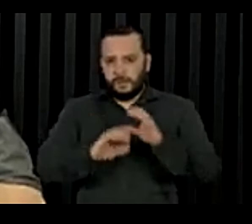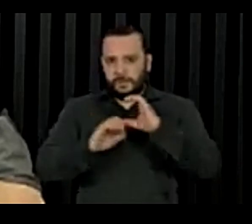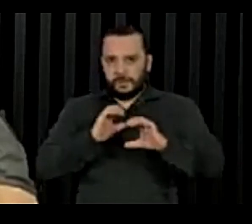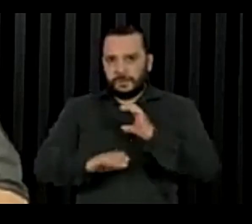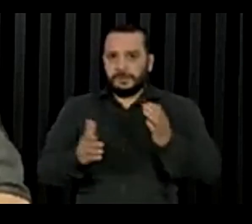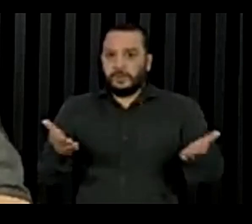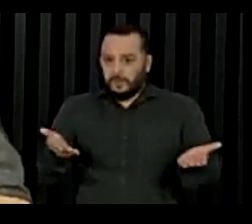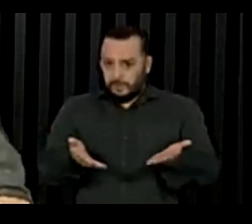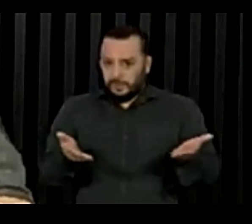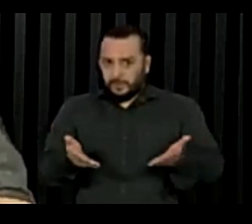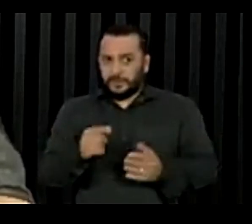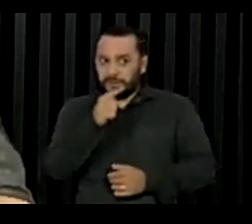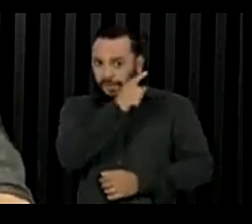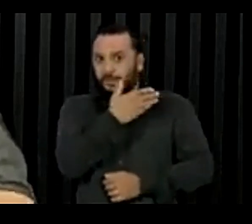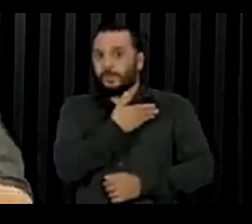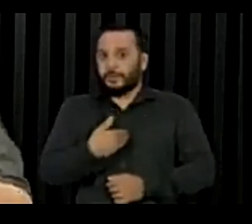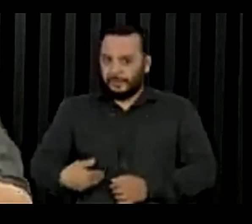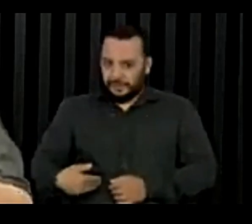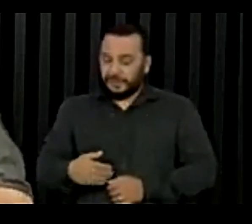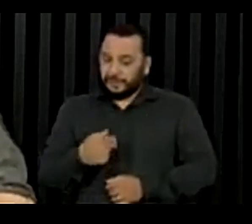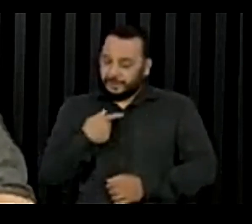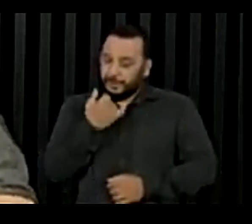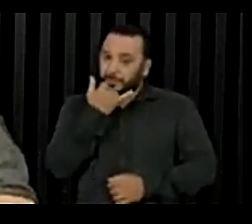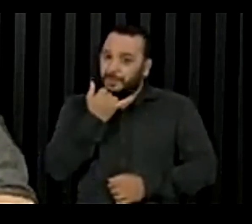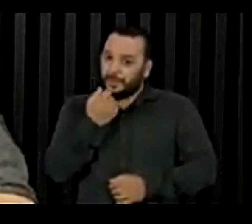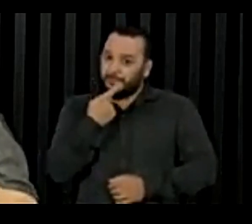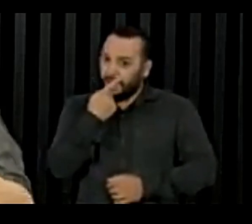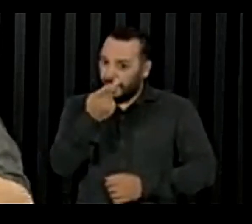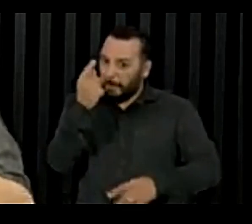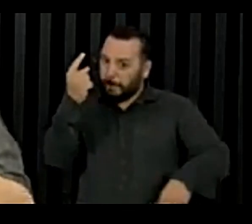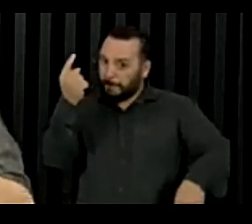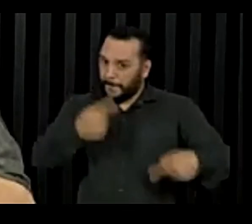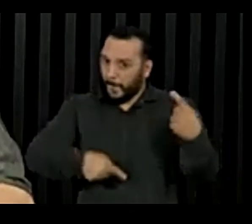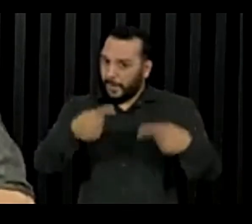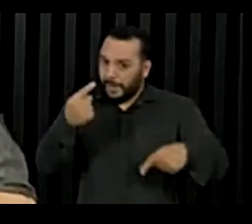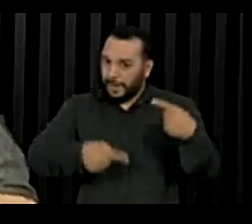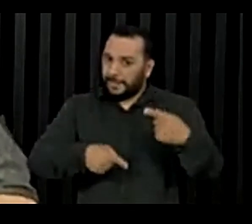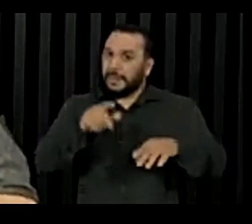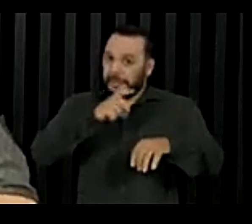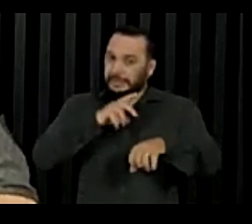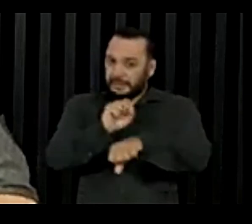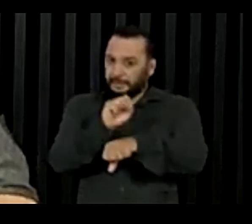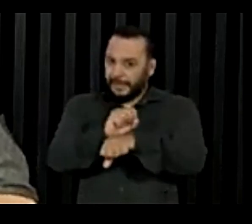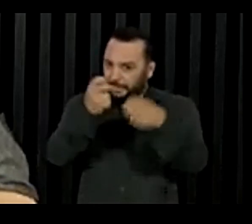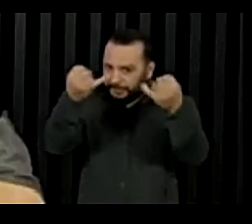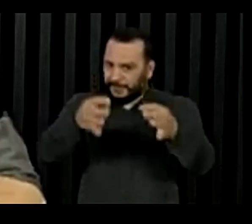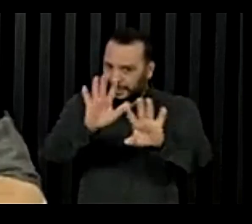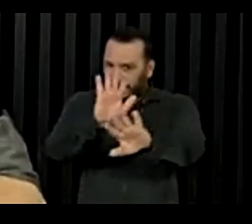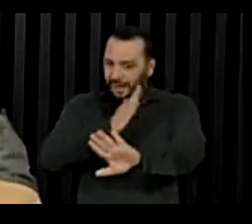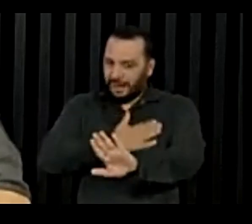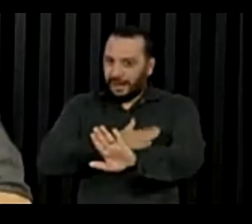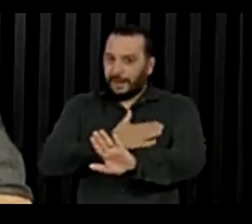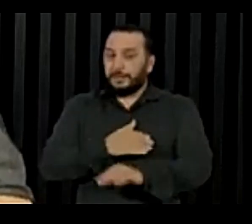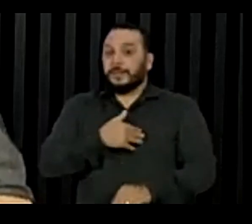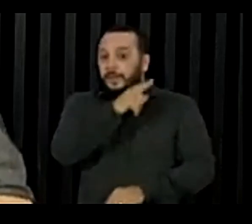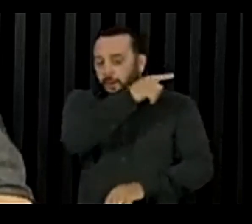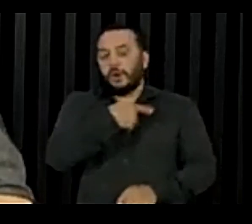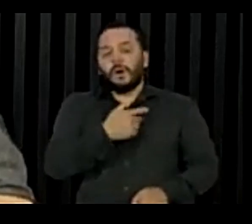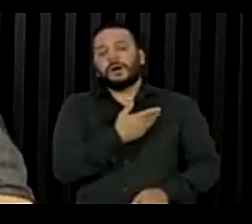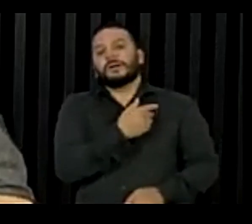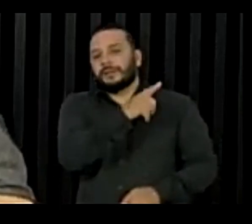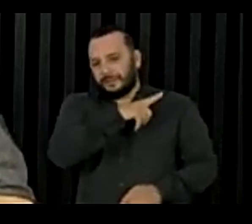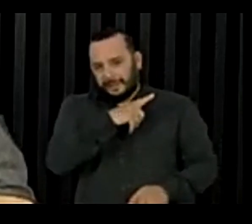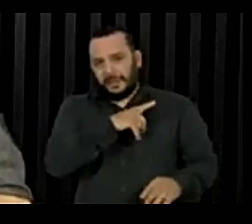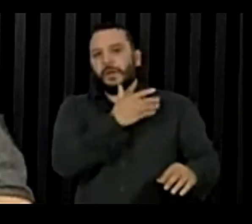do governo, vai ser polêmico um pouco o que eu vou falar, mas eu peço que vocês esperem a minha explicação. Por parte do governo, muito